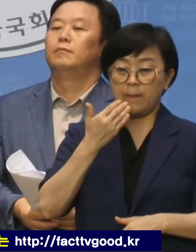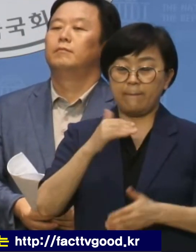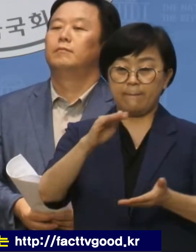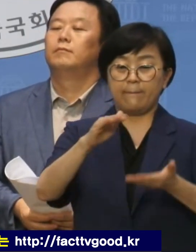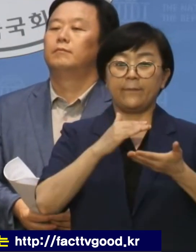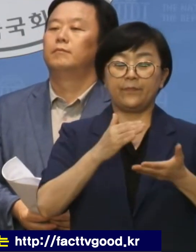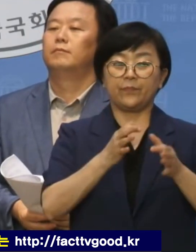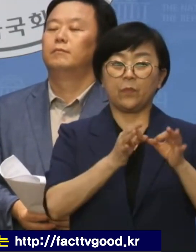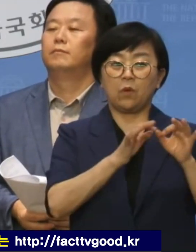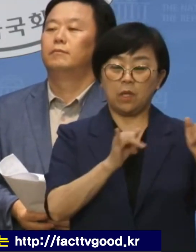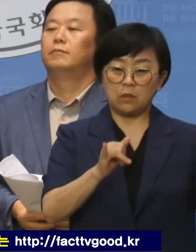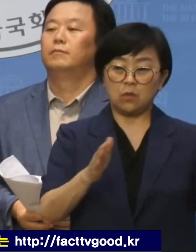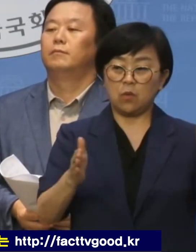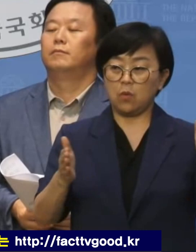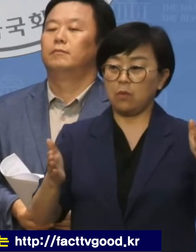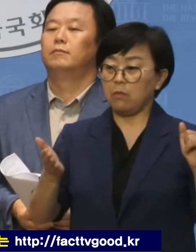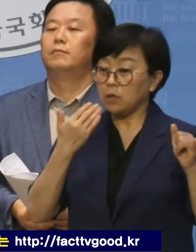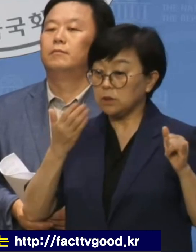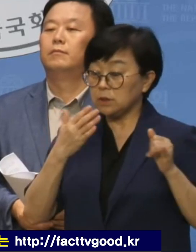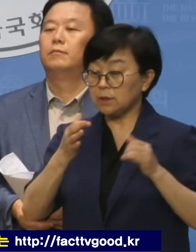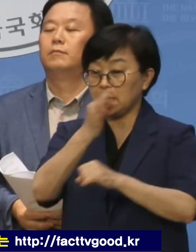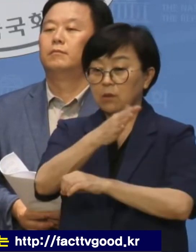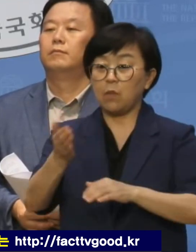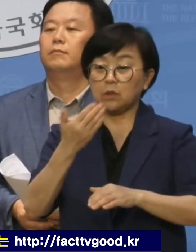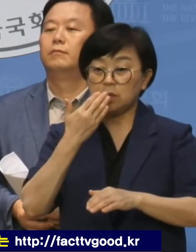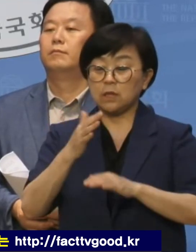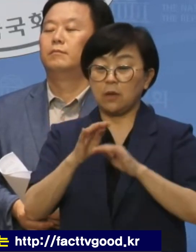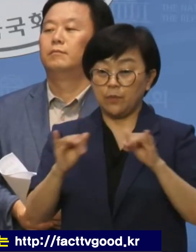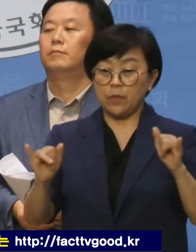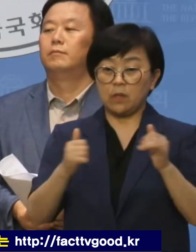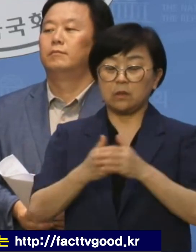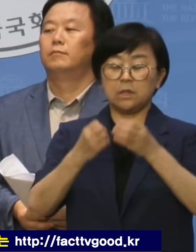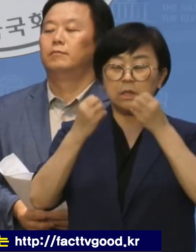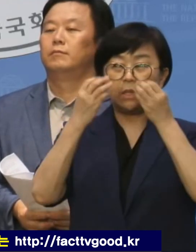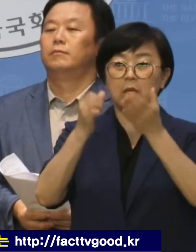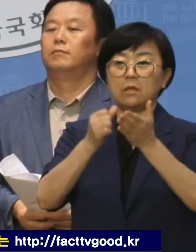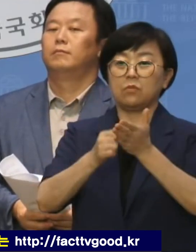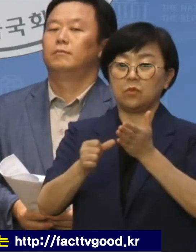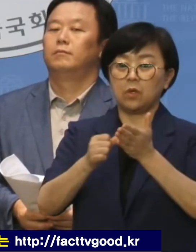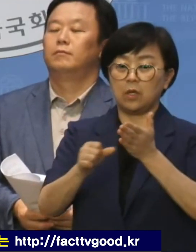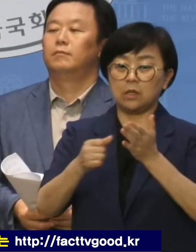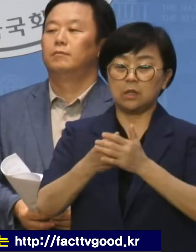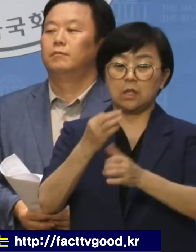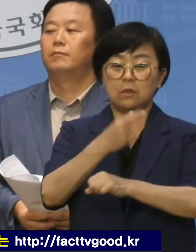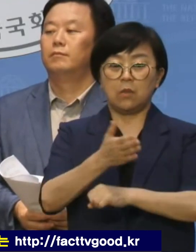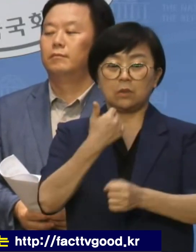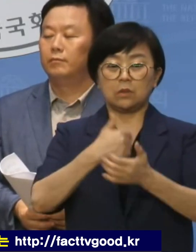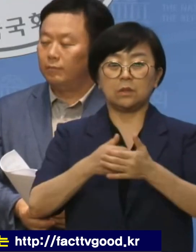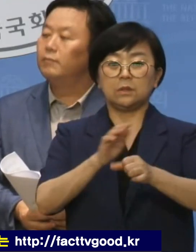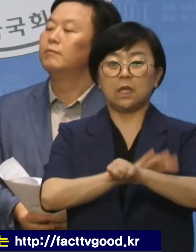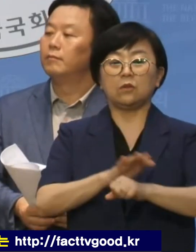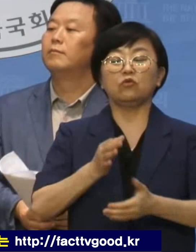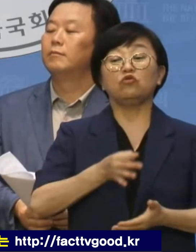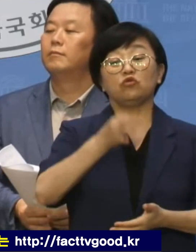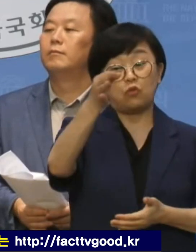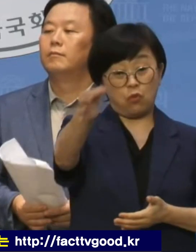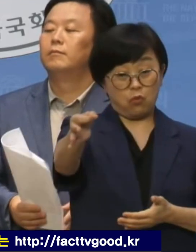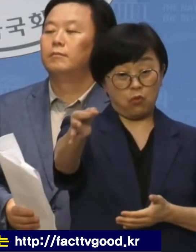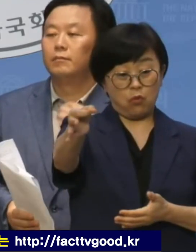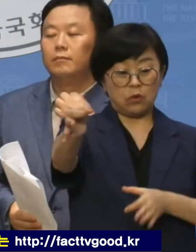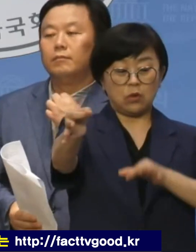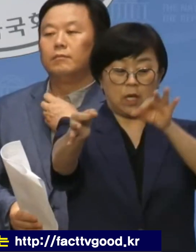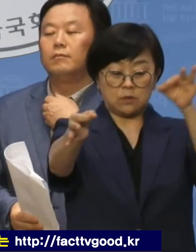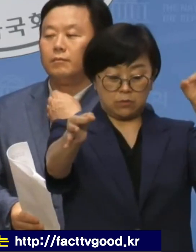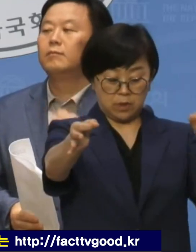취급하는 유통인분들, 그리고 우리 서민들 밥상에도 신선한 농산물이 제값을 받을 수 있는 그런